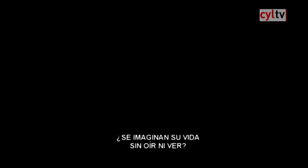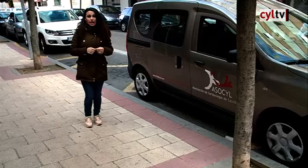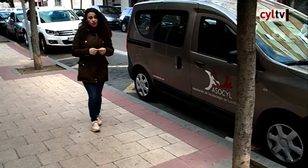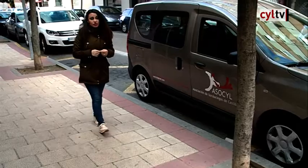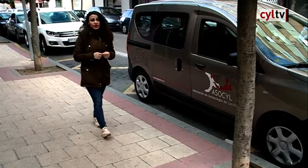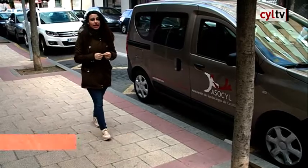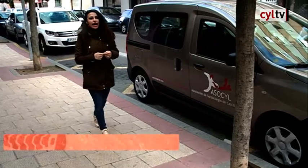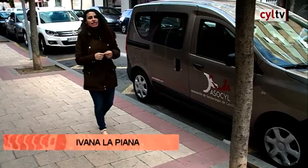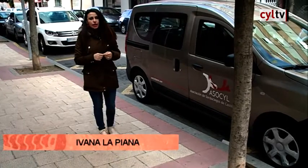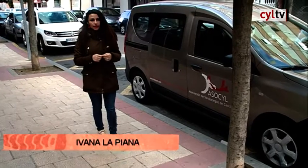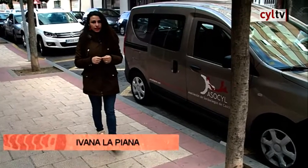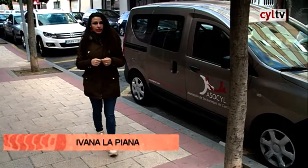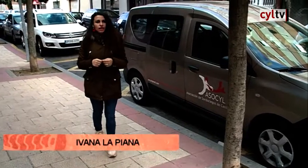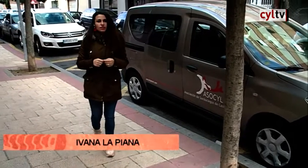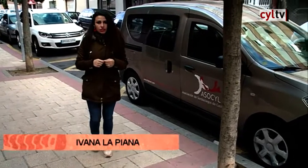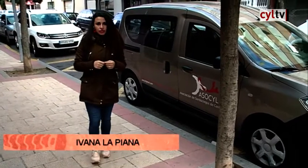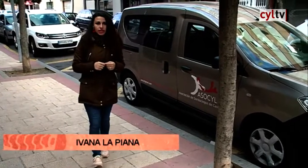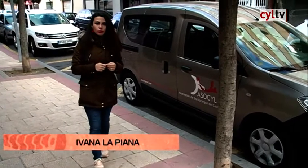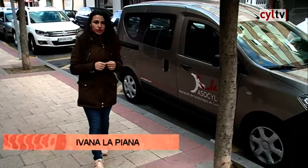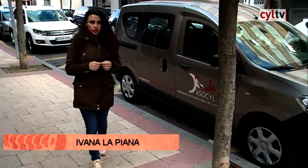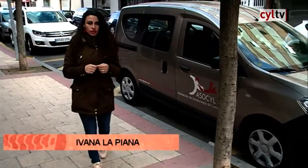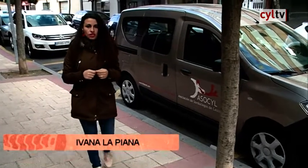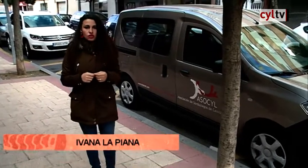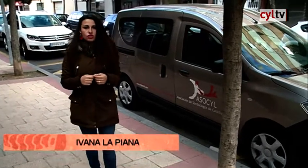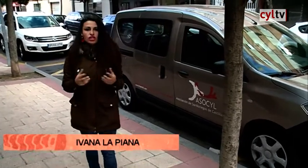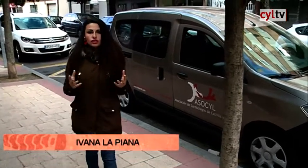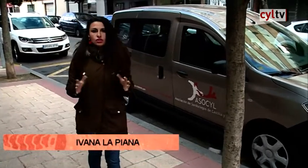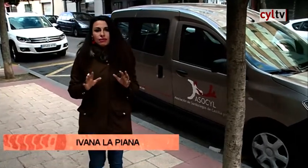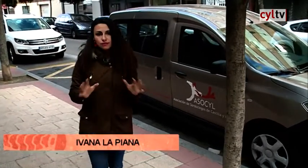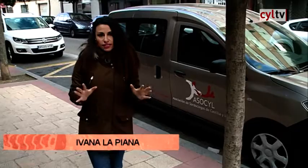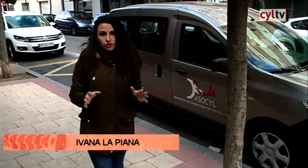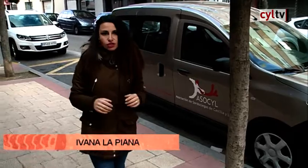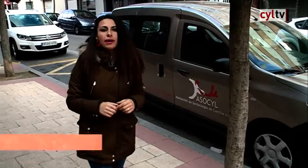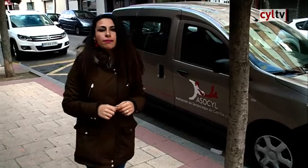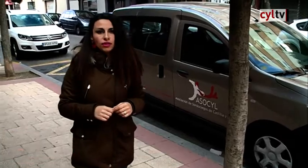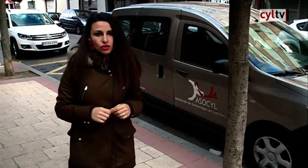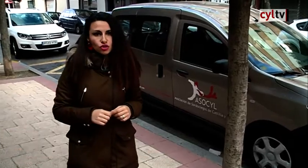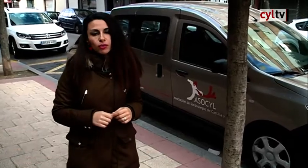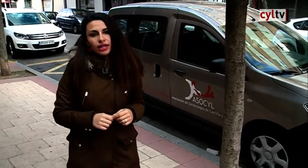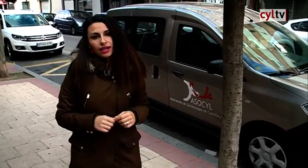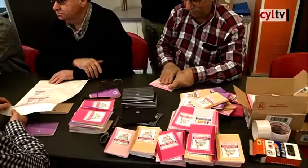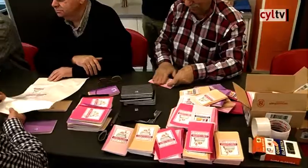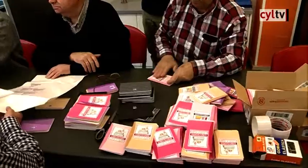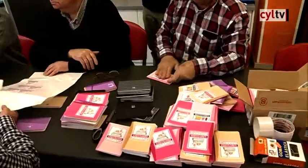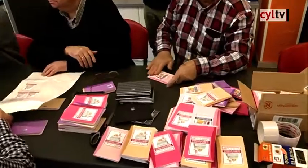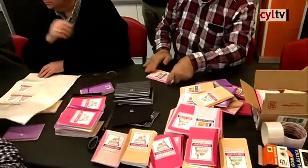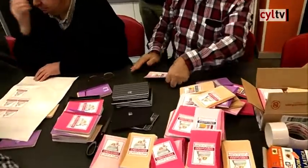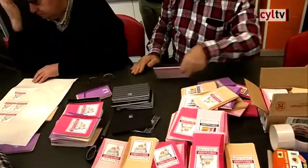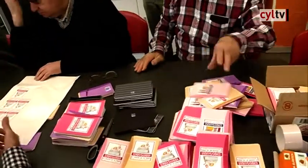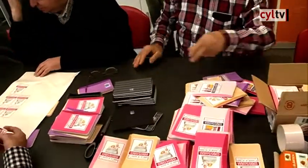La sordoceguera es la pérdida de la visión y de la audición, que son los sentidos más básicos para podernos comunicar. Sus necesidades son